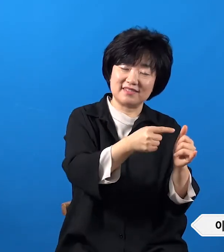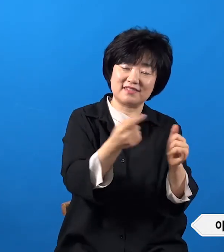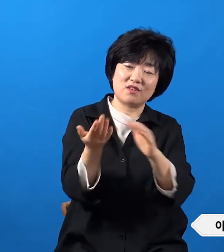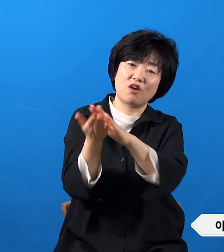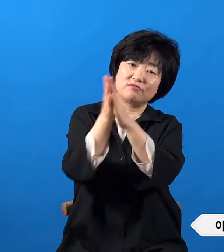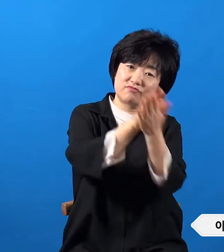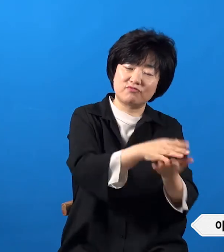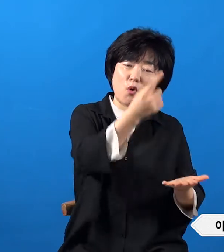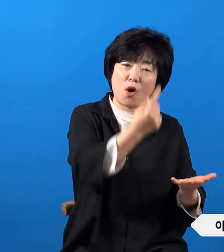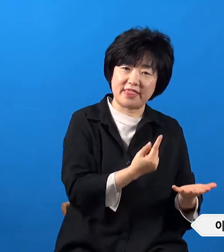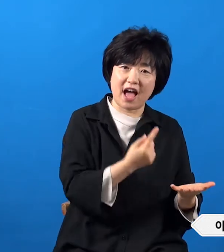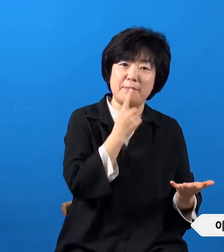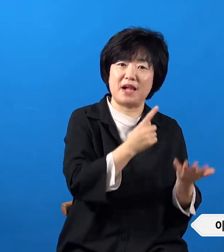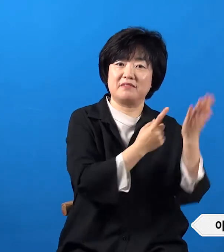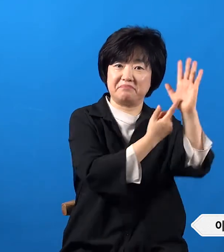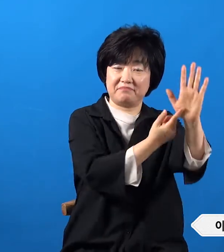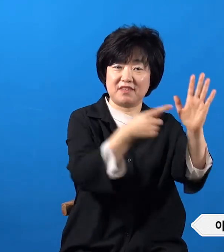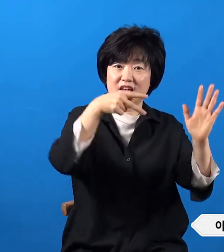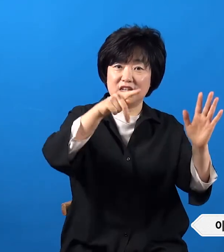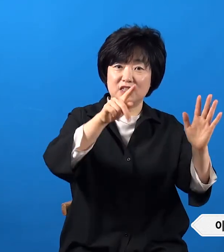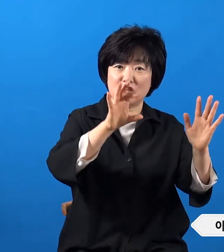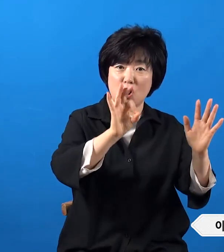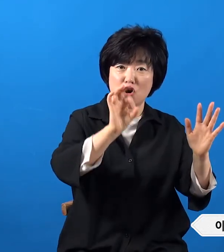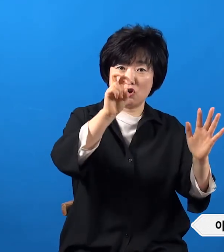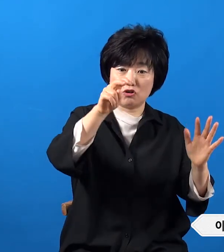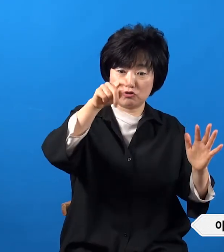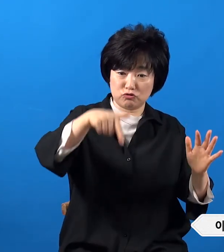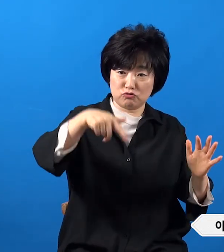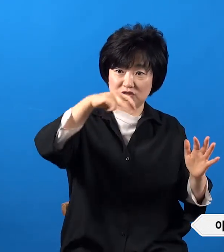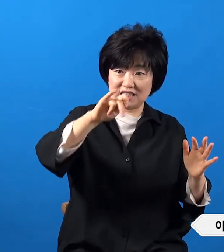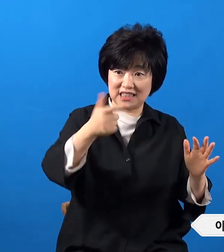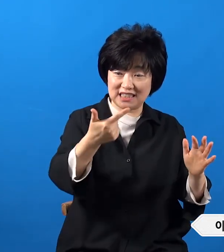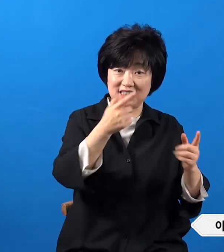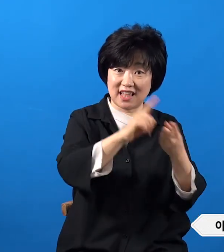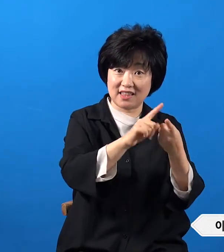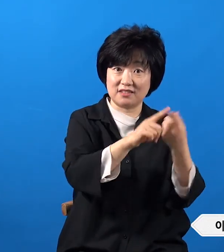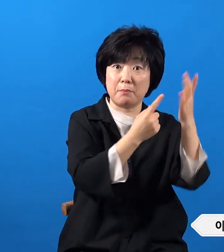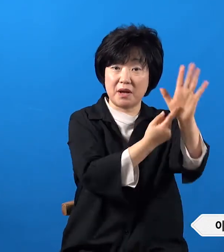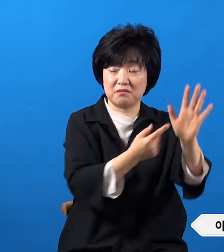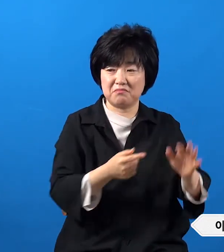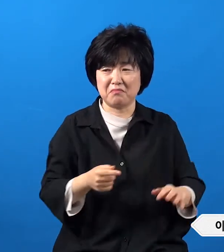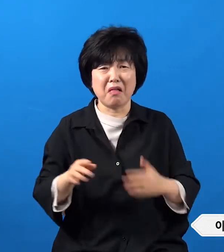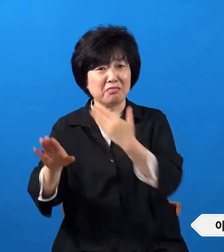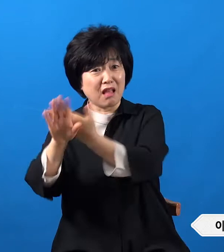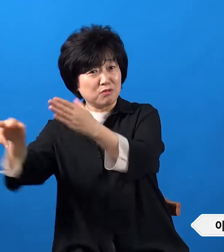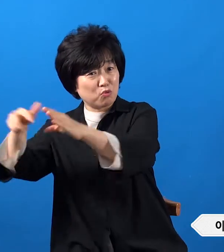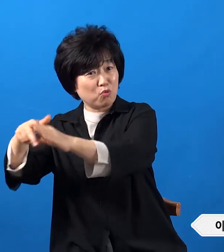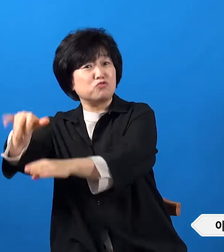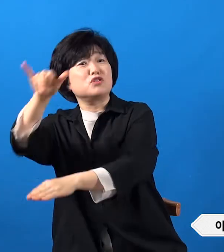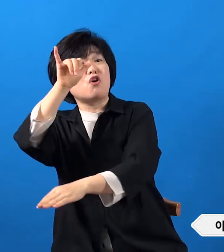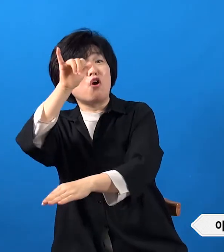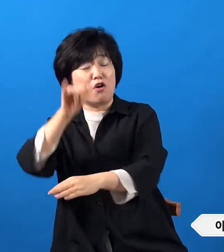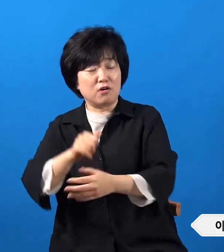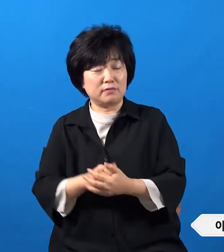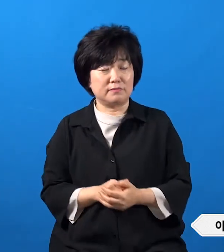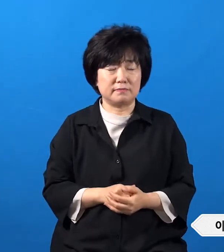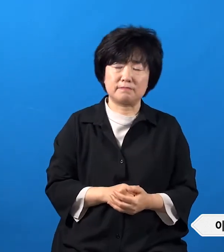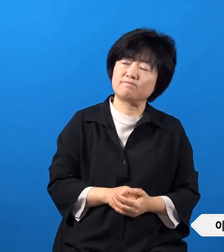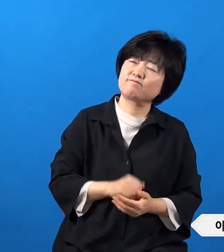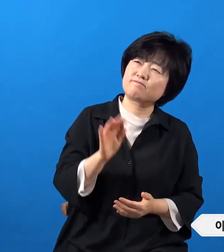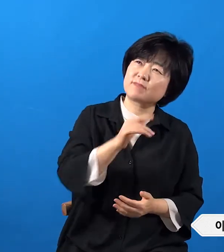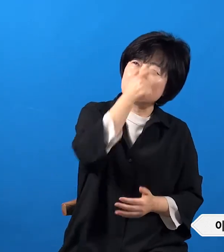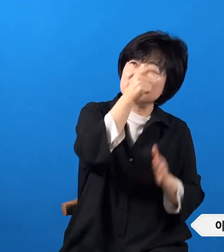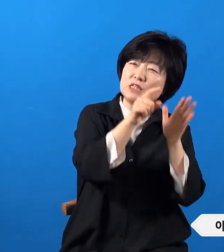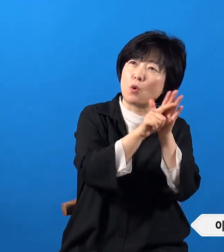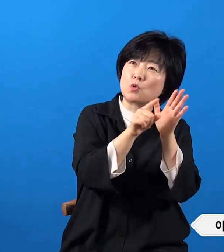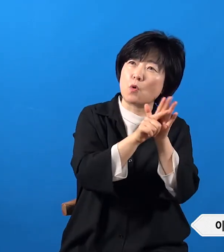전혀 없는 것은 아니다라는 반론을 폈습니다. 그러자 또 다른 학자는 기독교 신앙의 독특성은